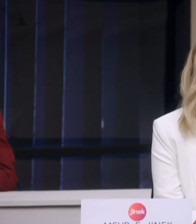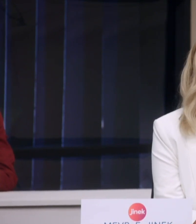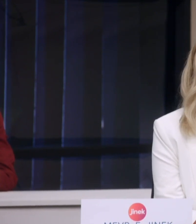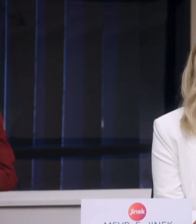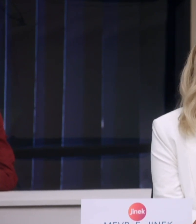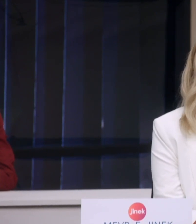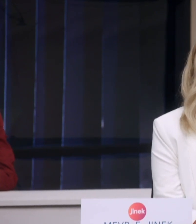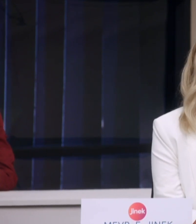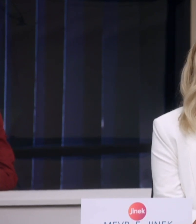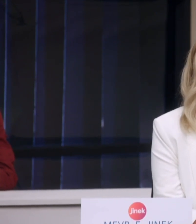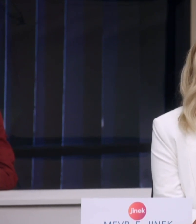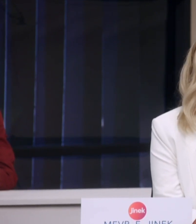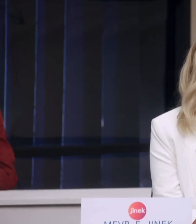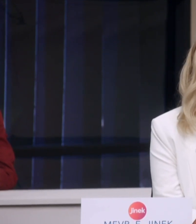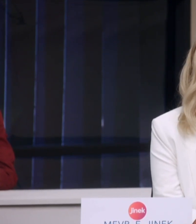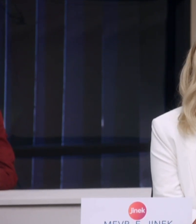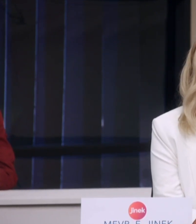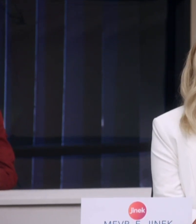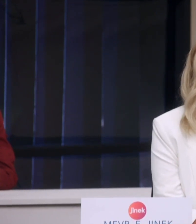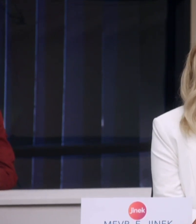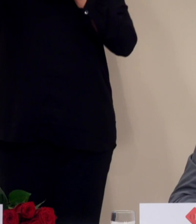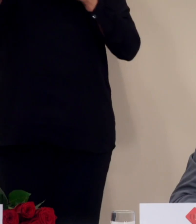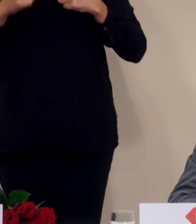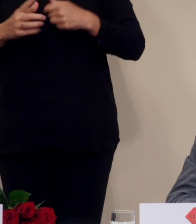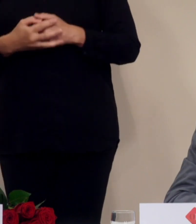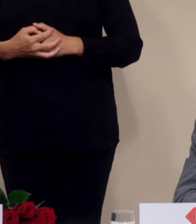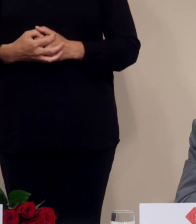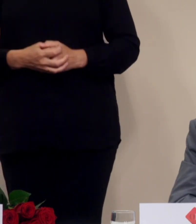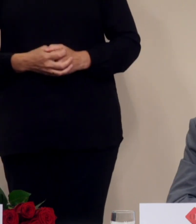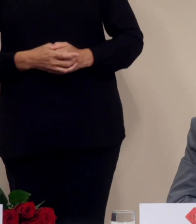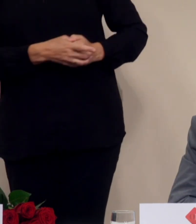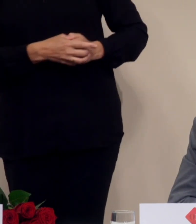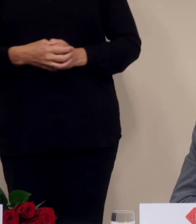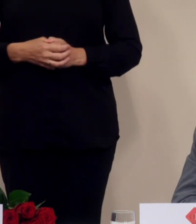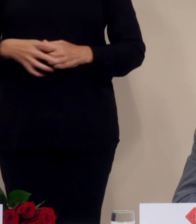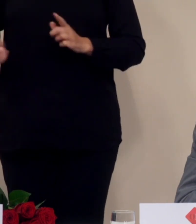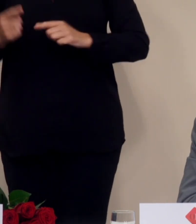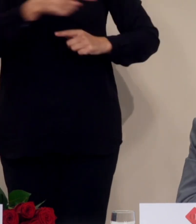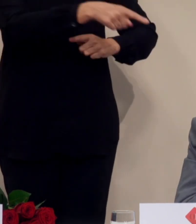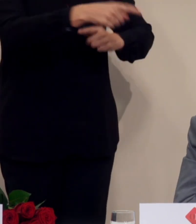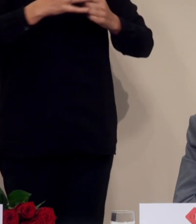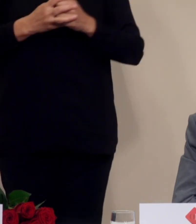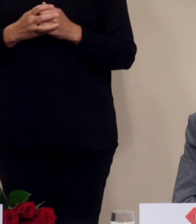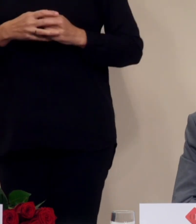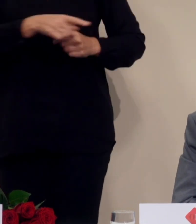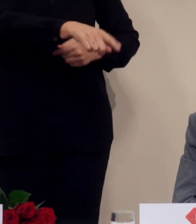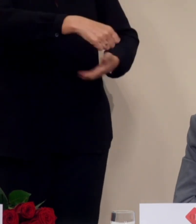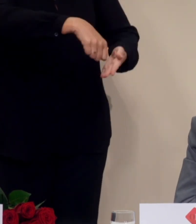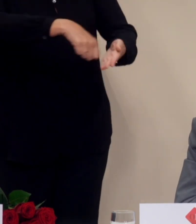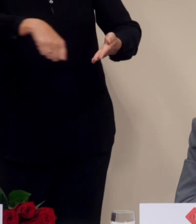winnen, net als ik. Alleen zijn zij wel opeenbalans. Ja, net als ik. Tenminste, dat staat hier op mijn papiertjes.